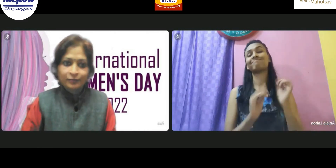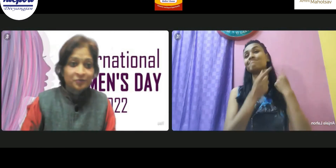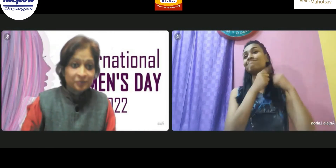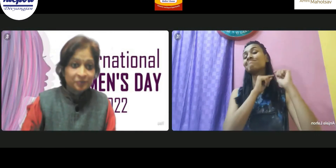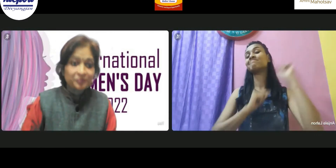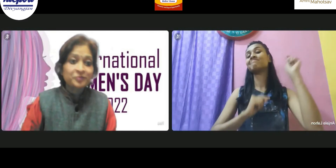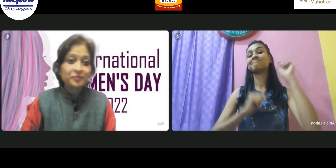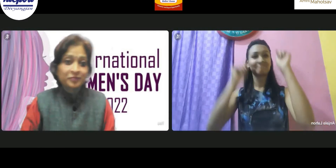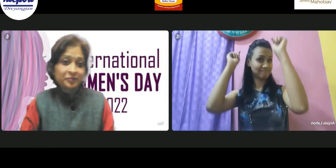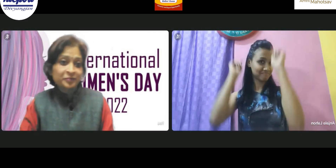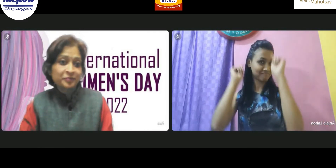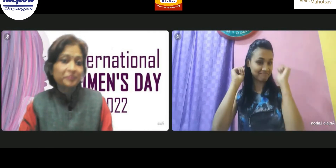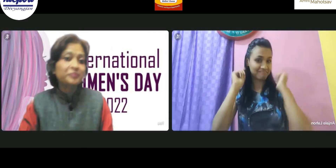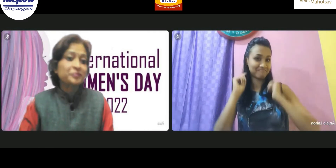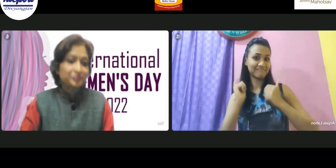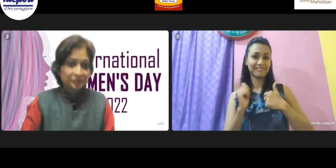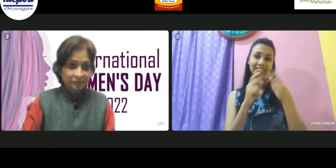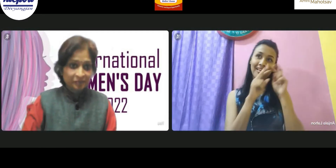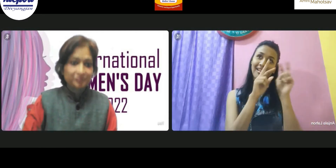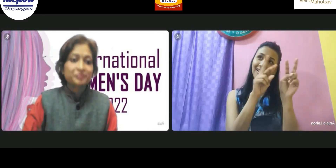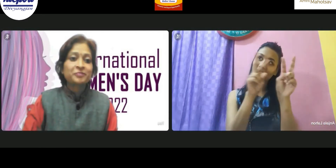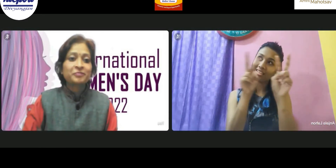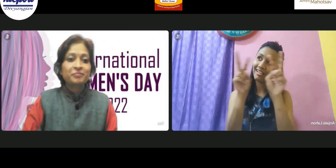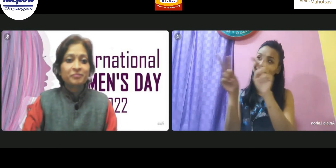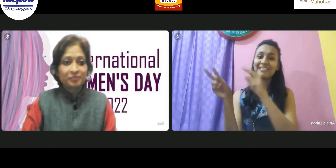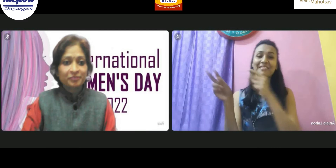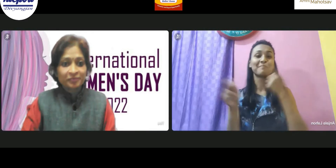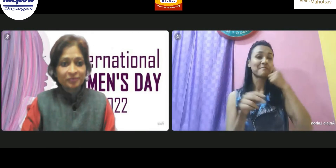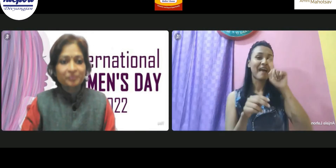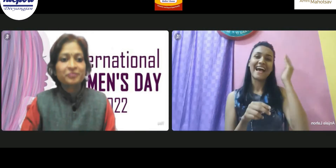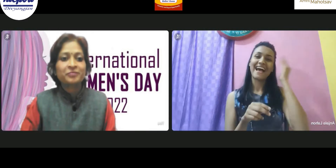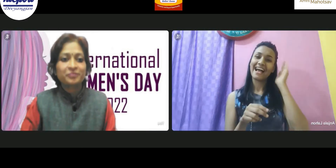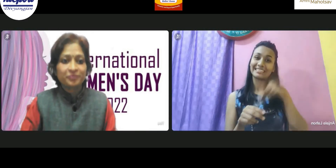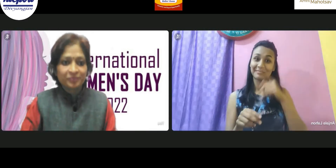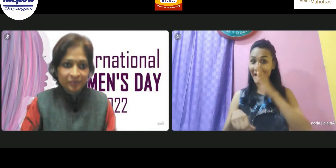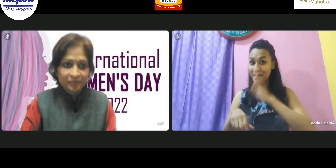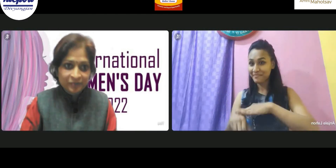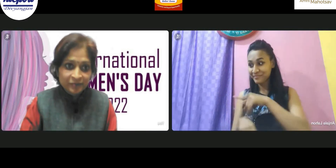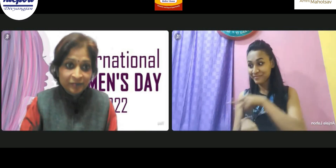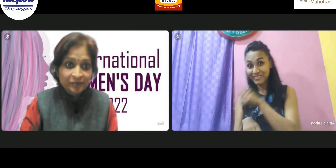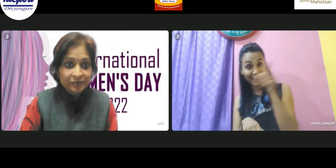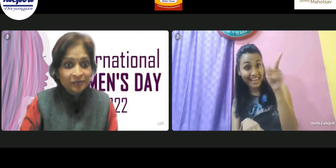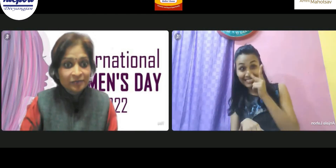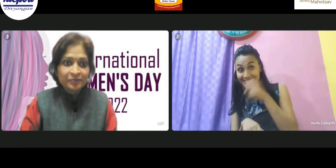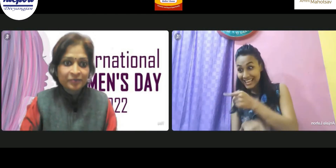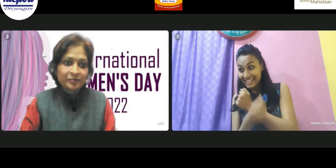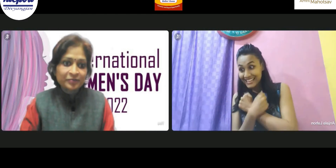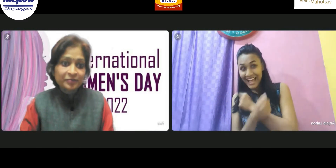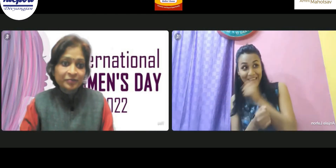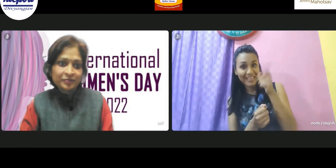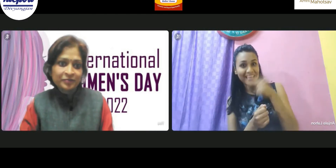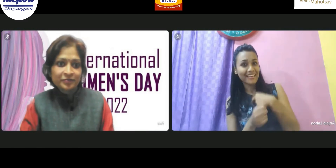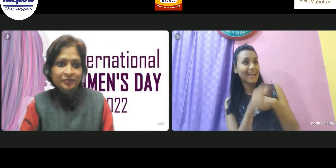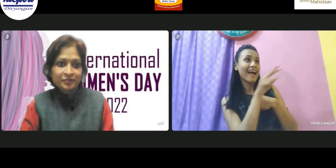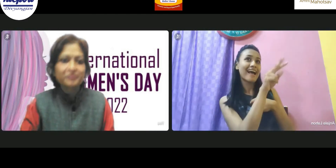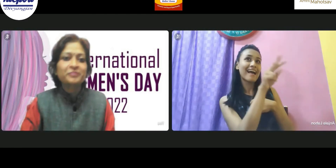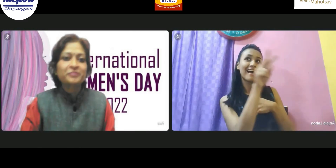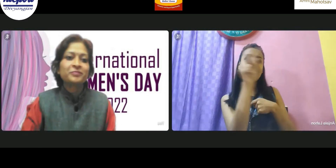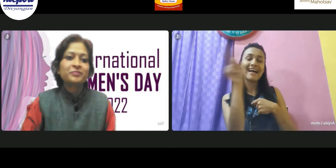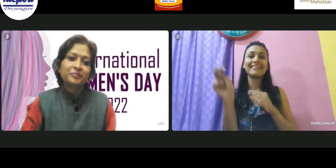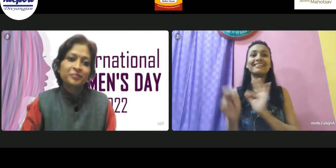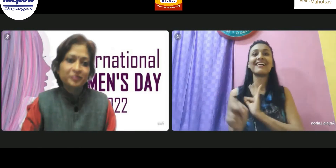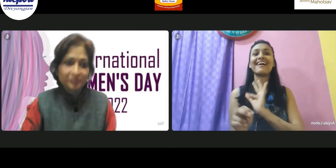सब कुछ करते हैं, मैं देखती थी। और मेरी मम्मी को भी पता था, और मेरी मम्मी मुझे दिखाती थी कि देखो, तुम यही बनना चाहती हो ना बड़े